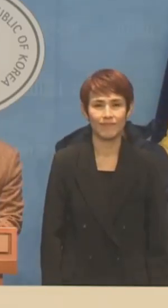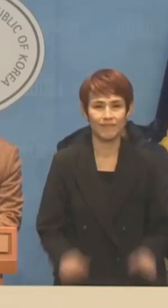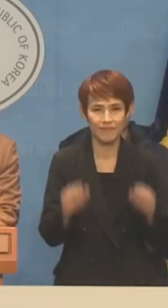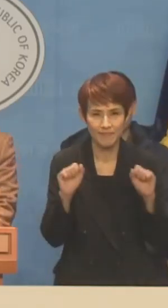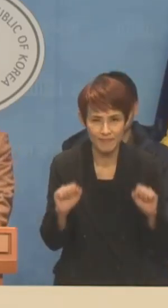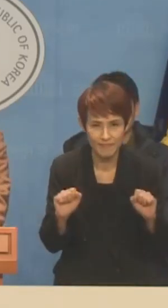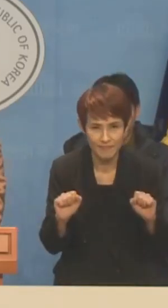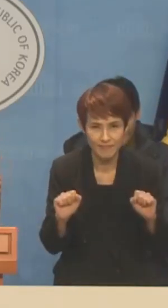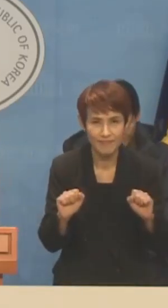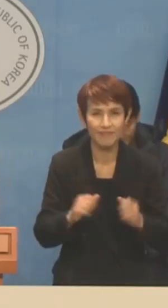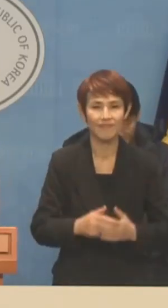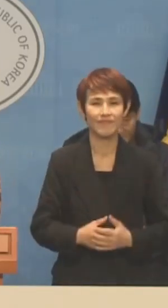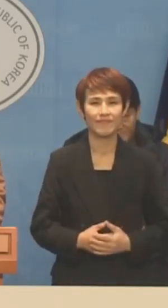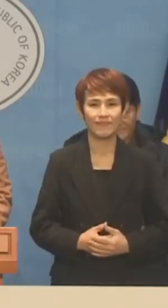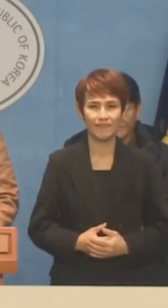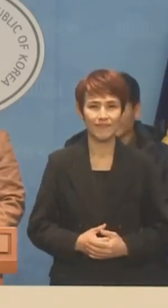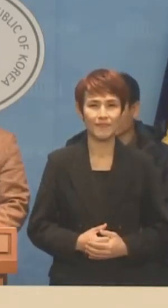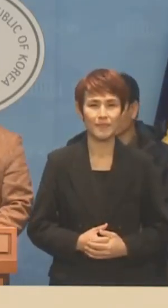안녕하십니까.